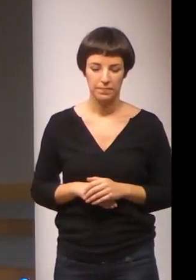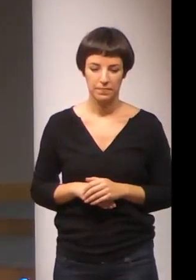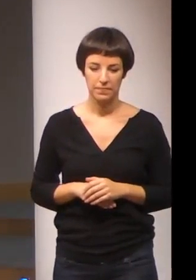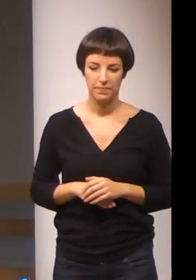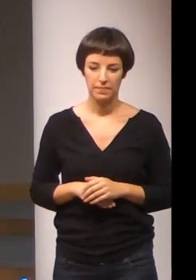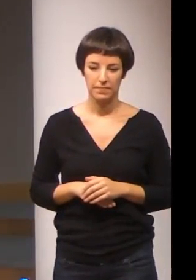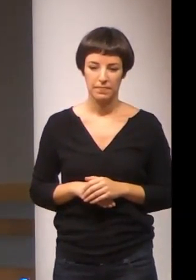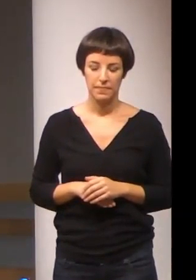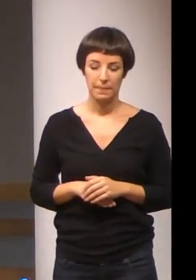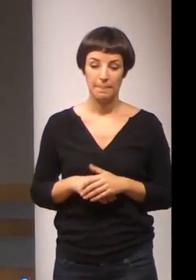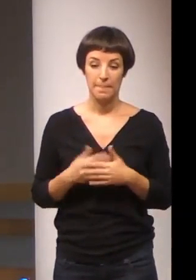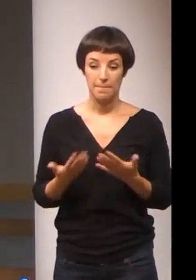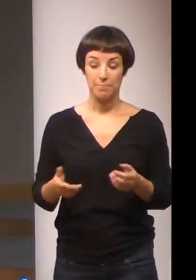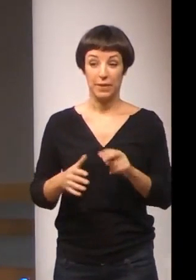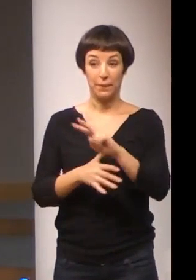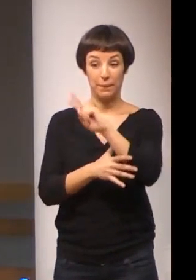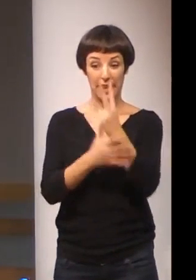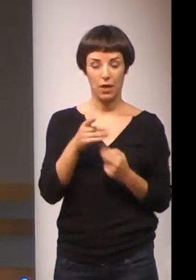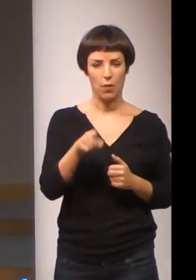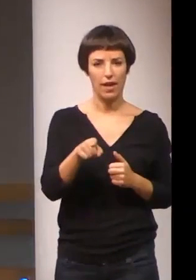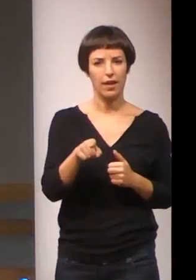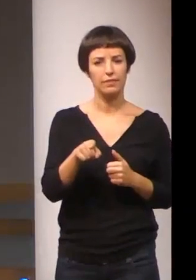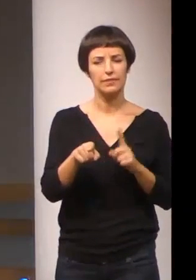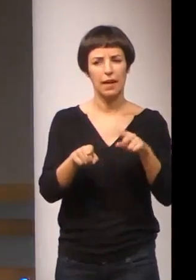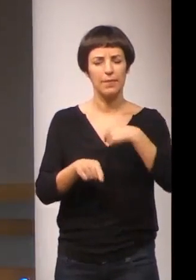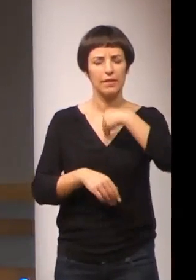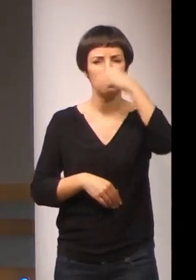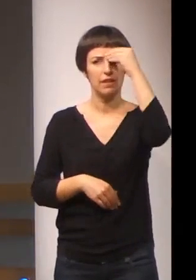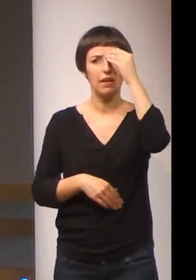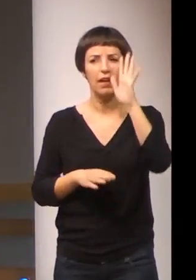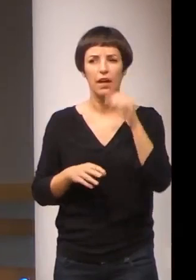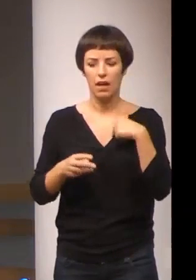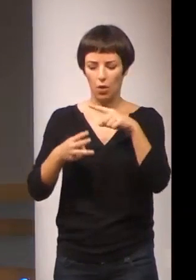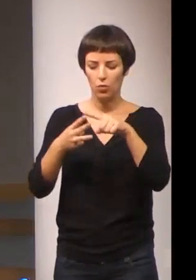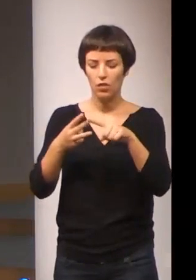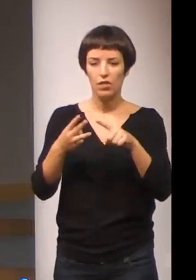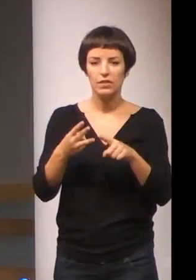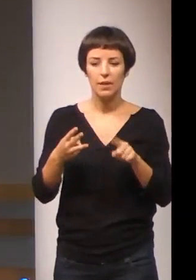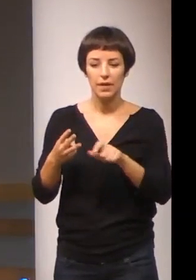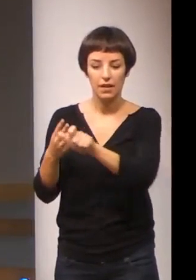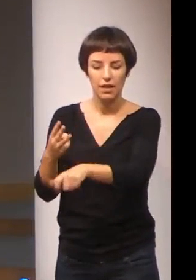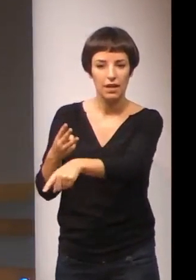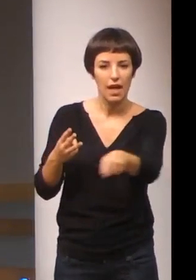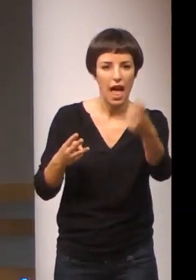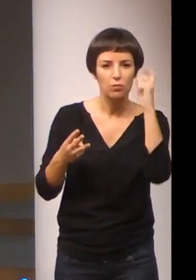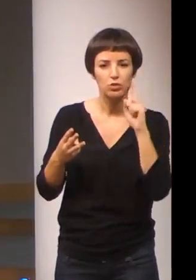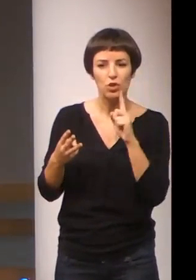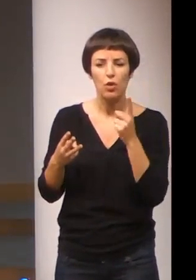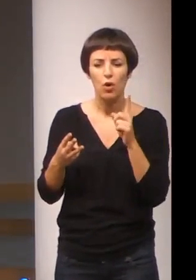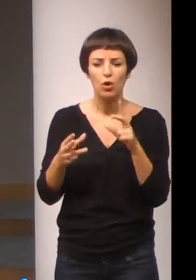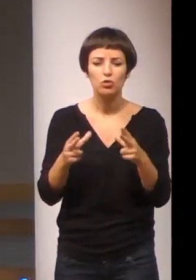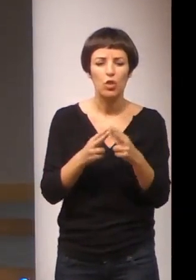un modelo bilingüe se tiene que plantear también la dimensión socio-afectiva de los sujetos o del alumnado sordo